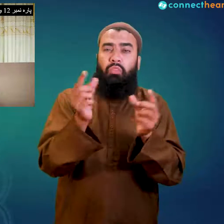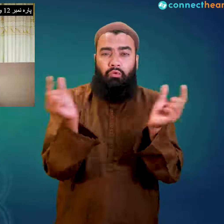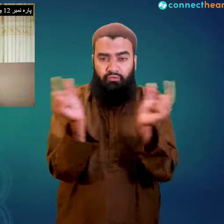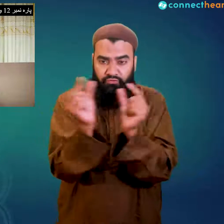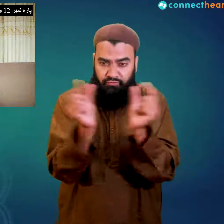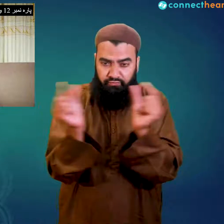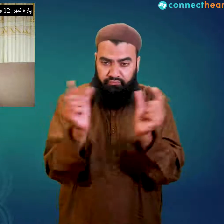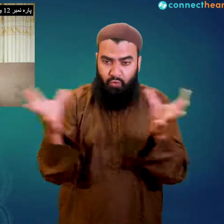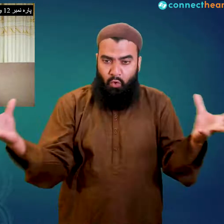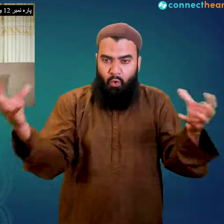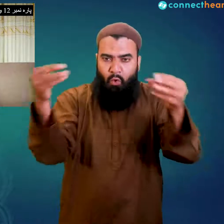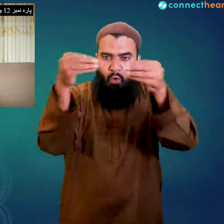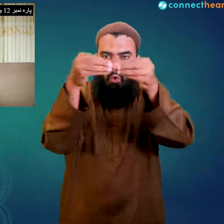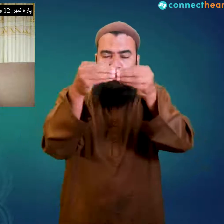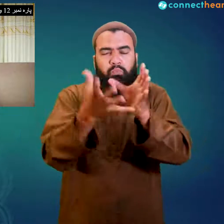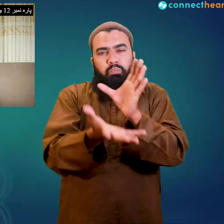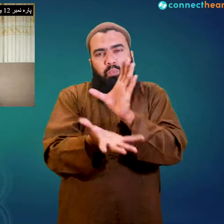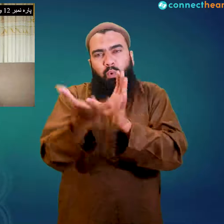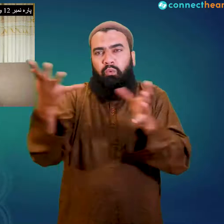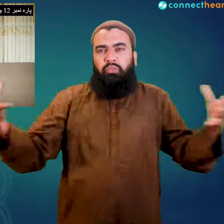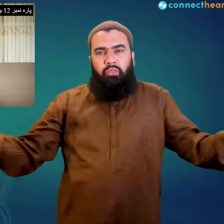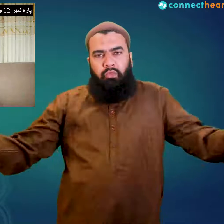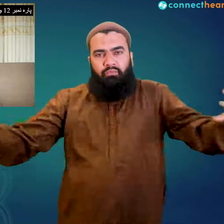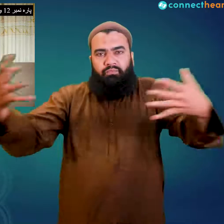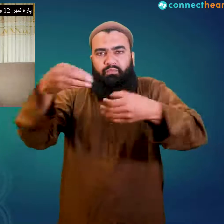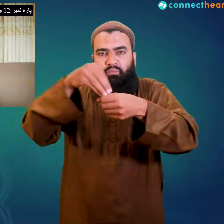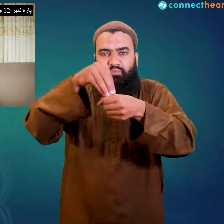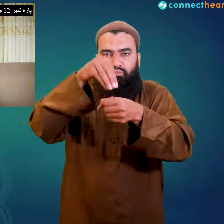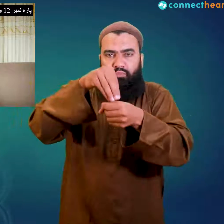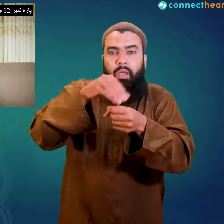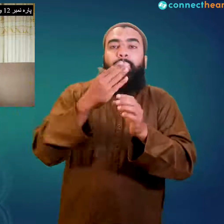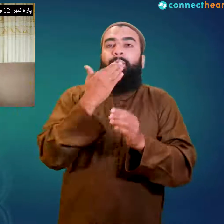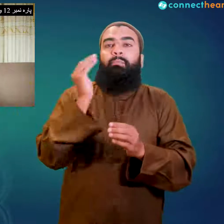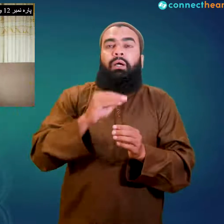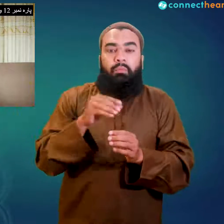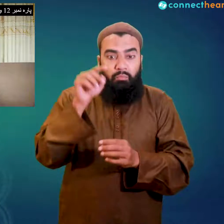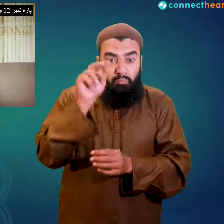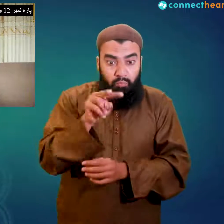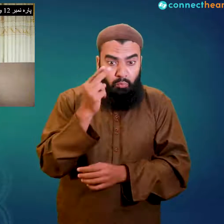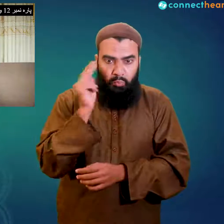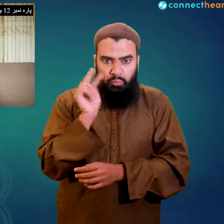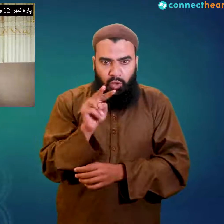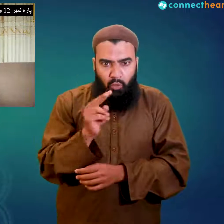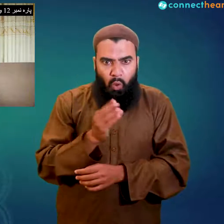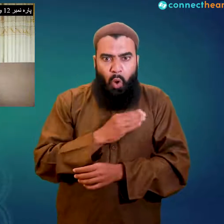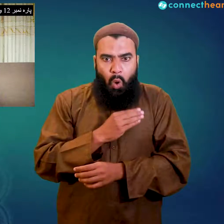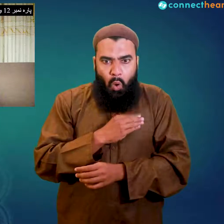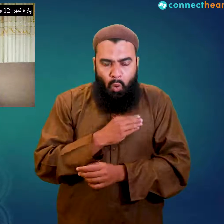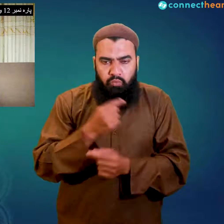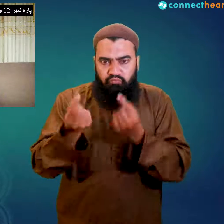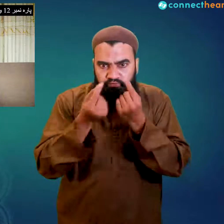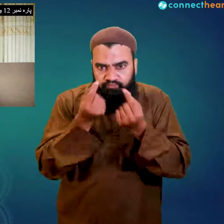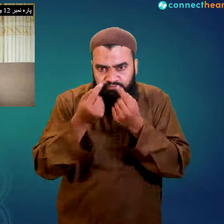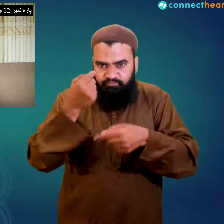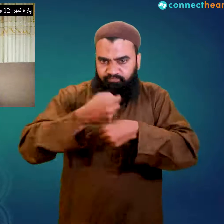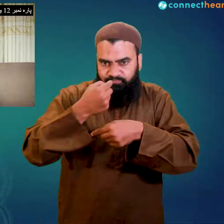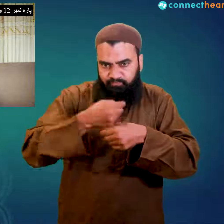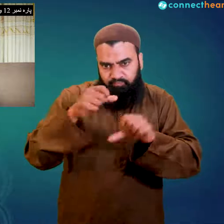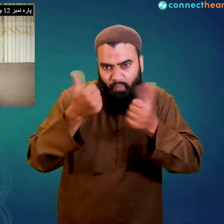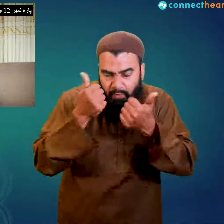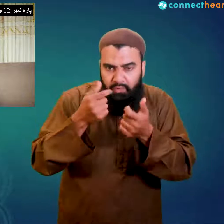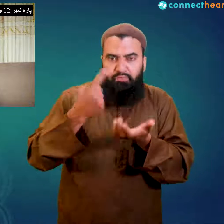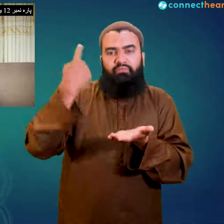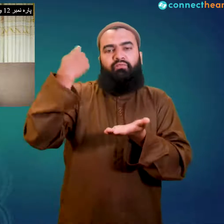اور اس سے رہنمائی ملتی ہے۔ اس کے جواب میں یہ پورا واقعہ بیان کیا گیا، پوری صورت نازل ہو